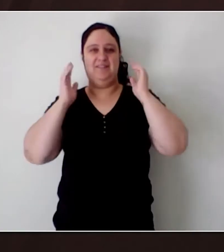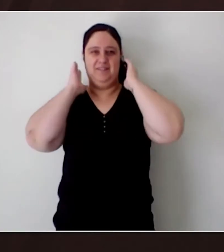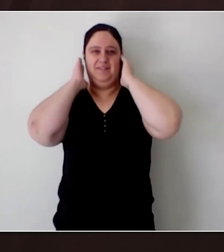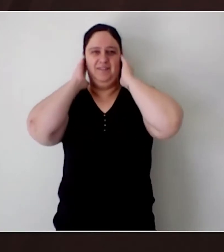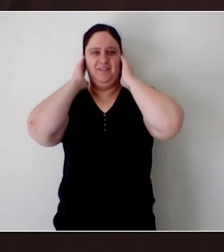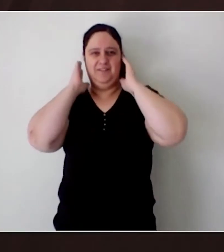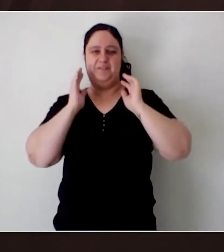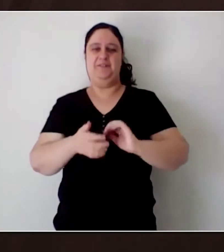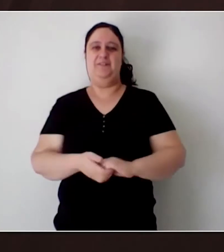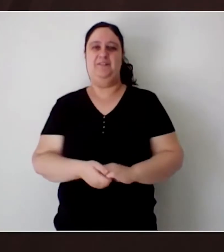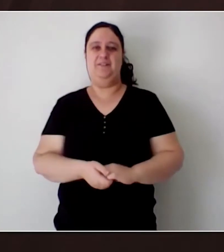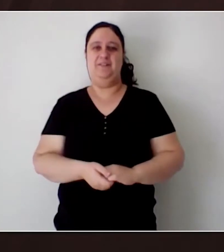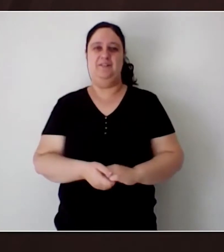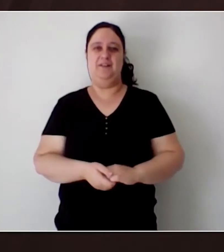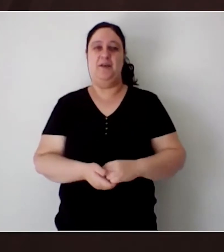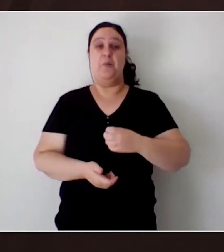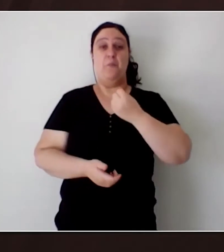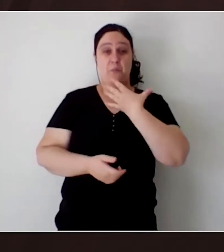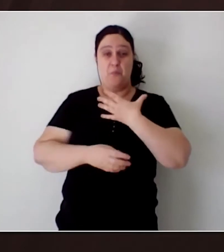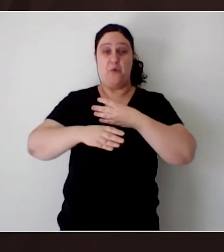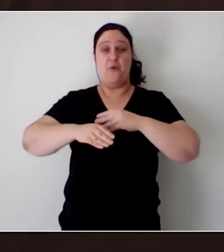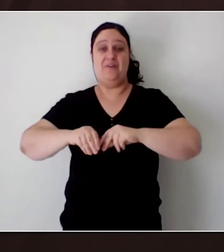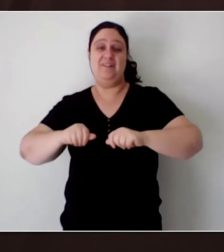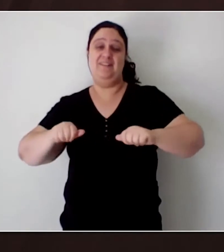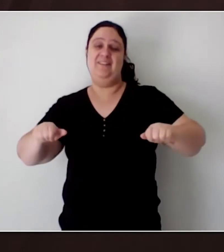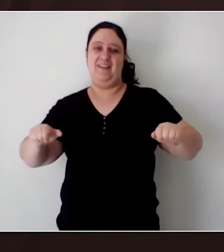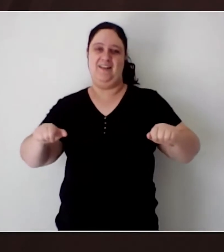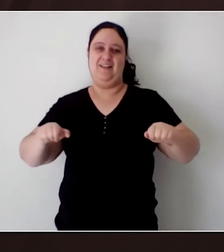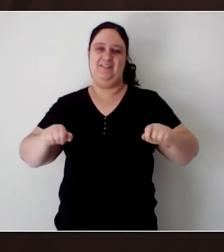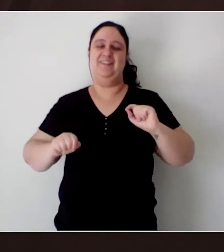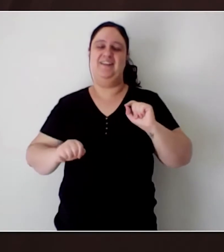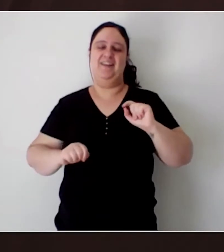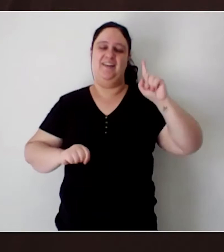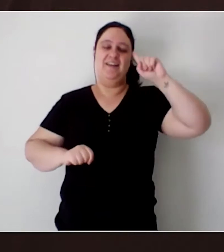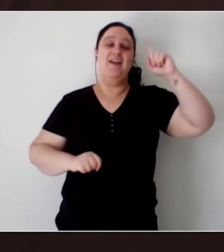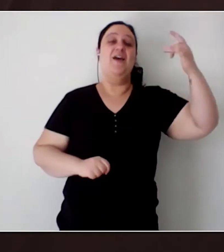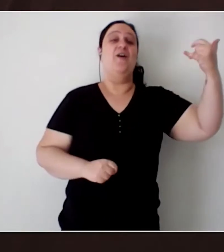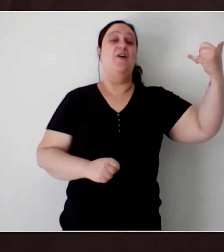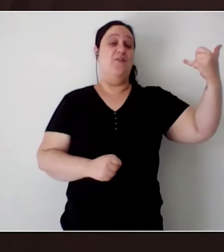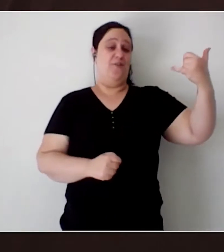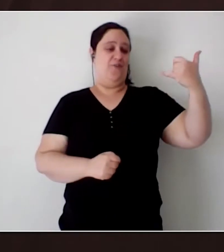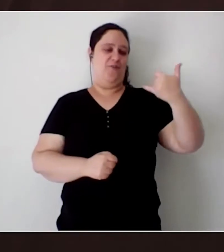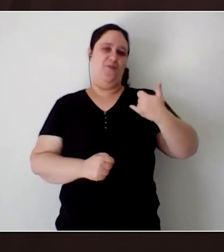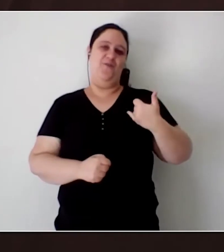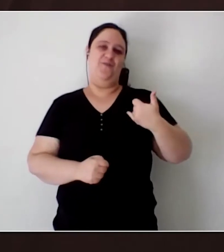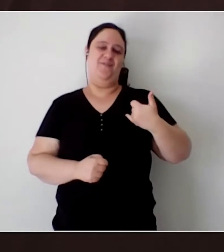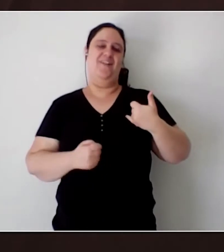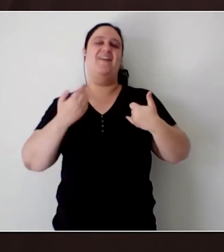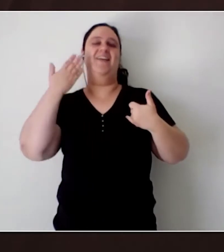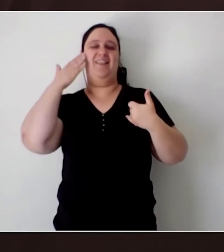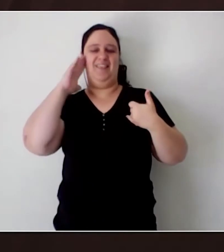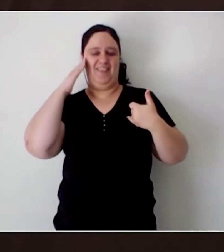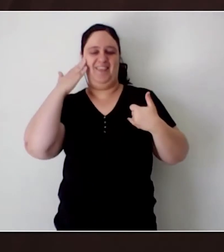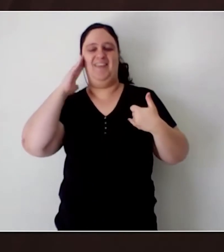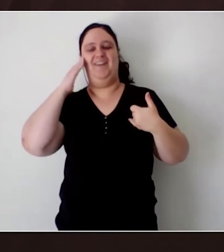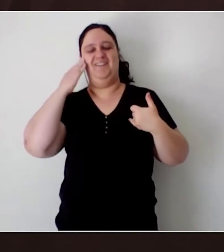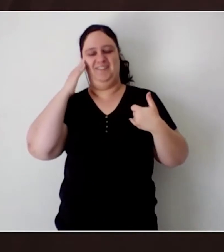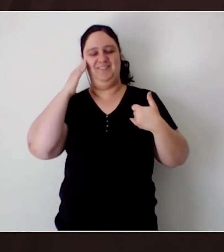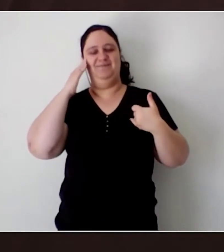em boa terra é o que ouve a palavra e a compreende.